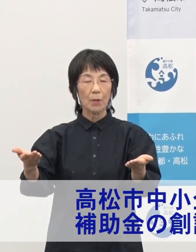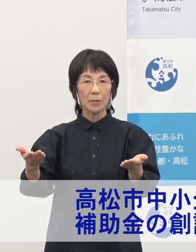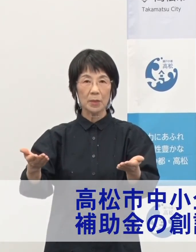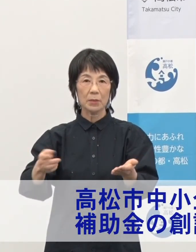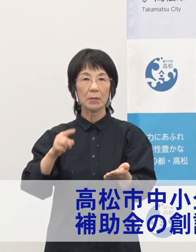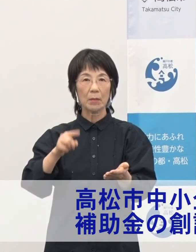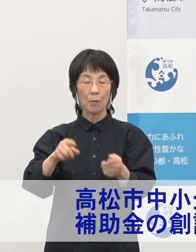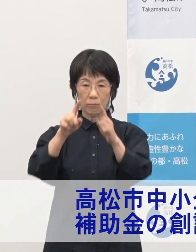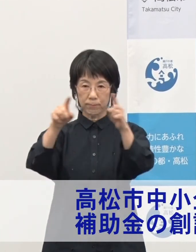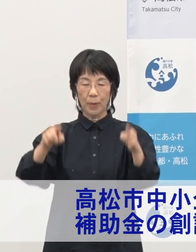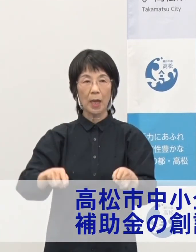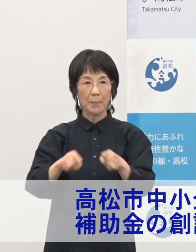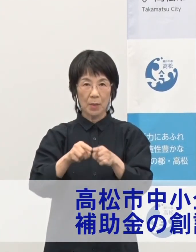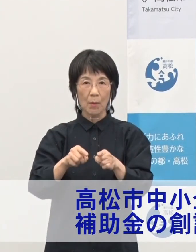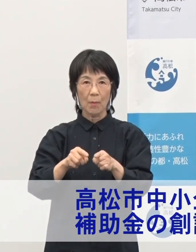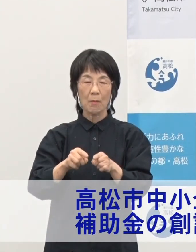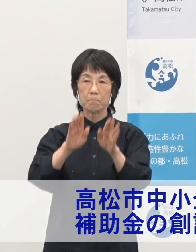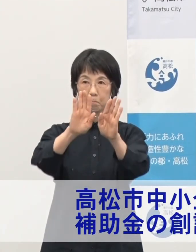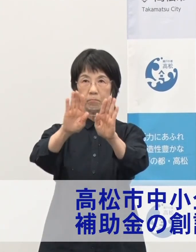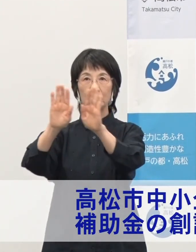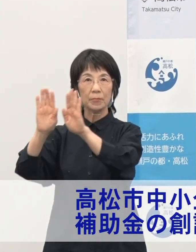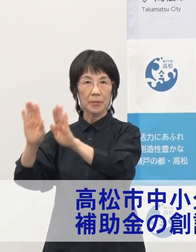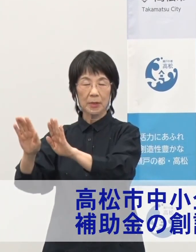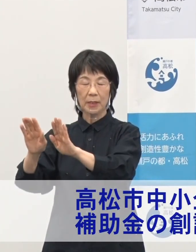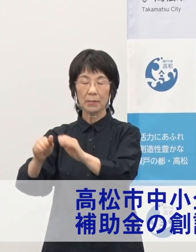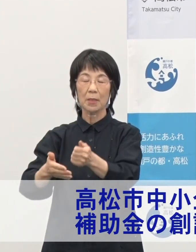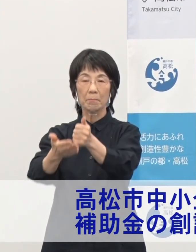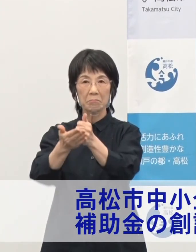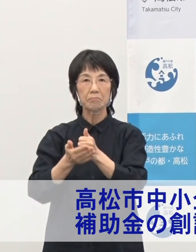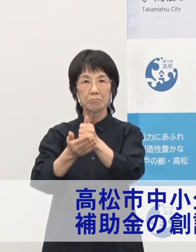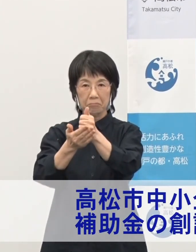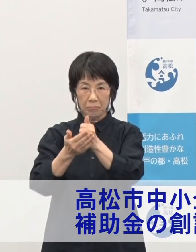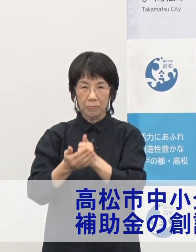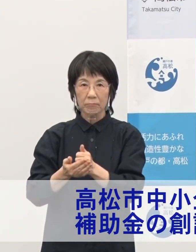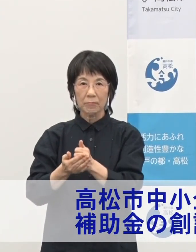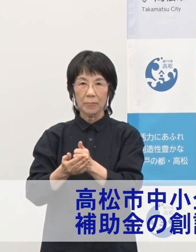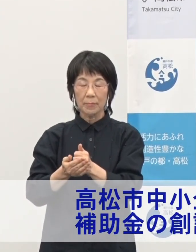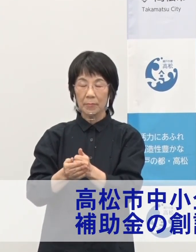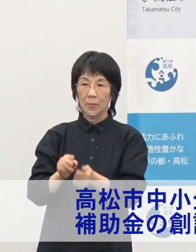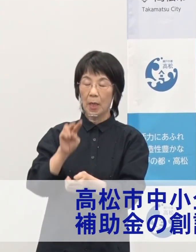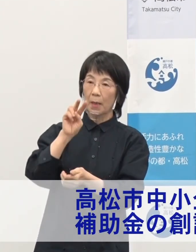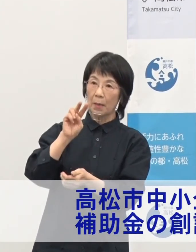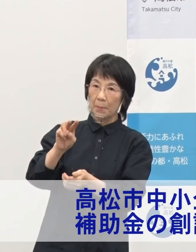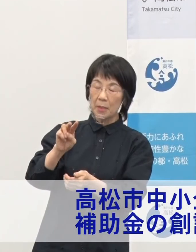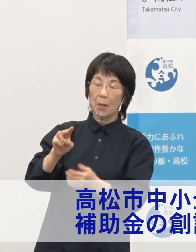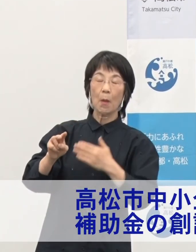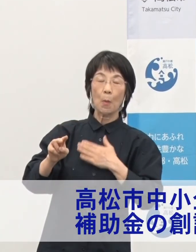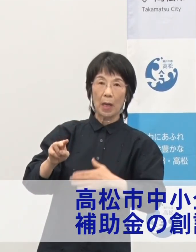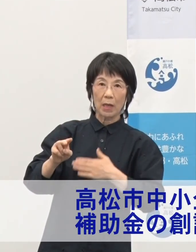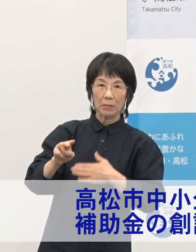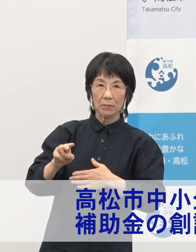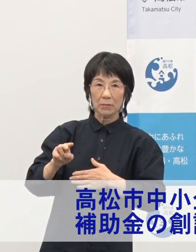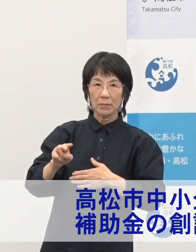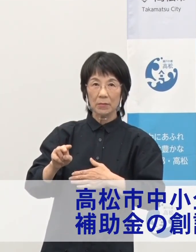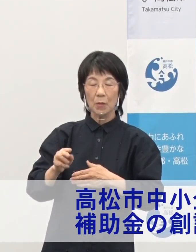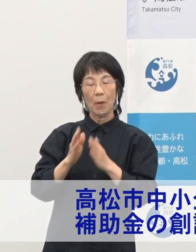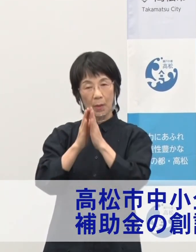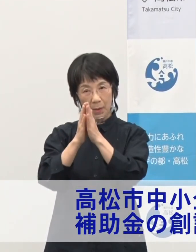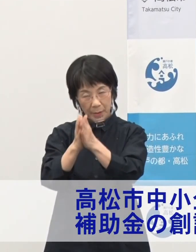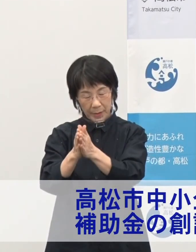これを活用して利用者の方々に感染防止策の見える化をしていただきますよう改めてお願いをいたしたいと存じ